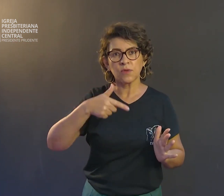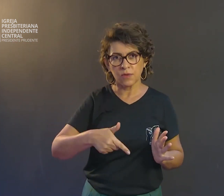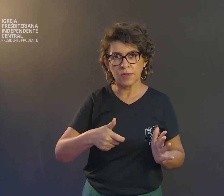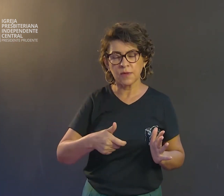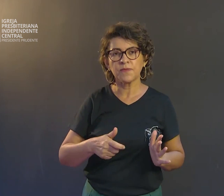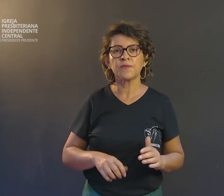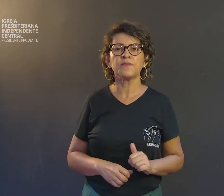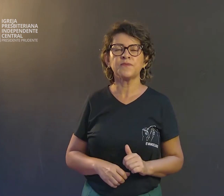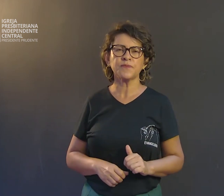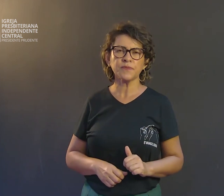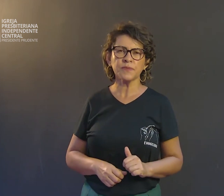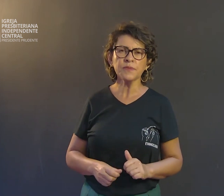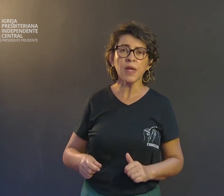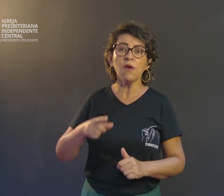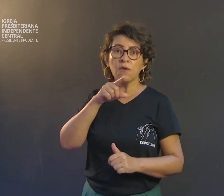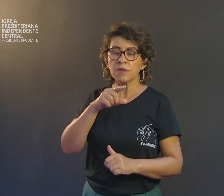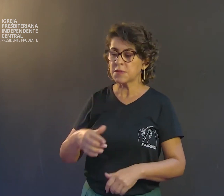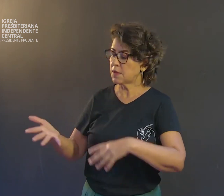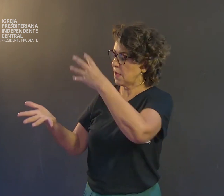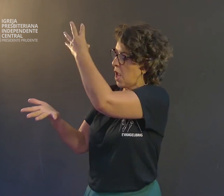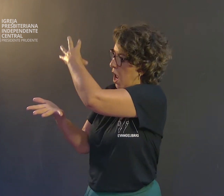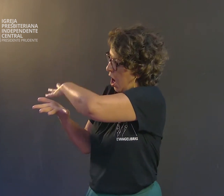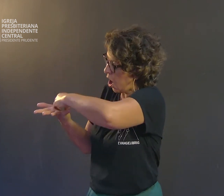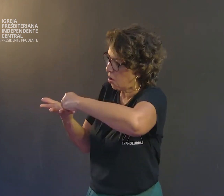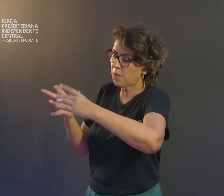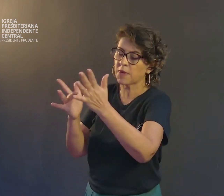Tornem-se meus imitadores, como eu sou de Cristo.